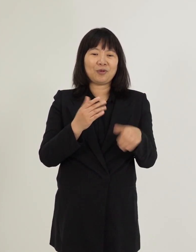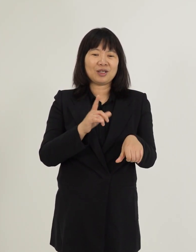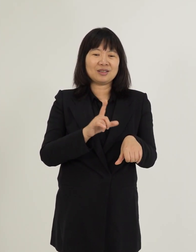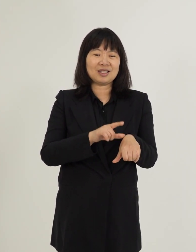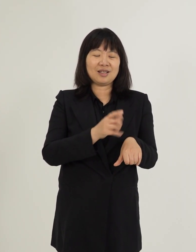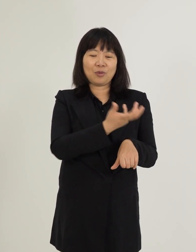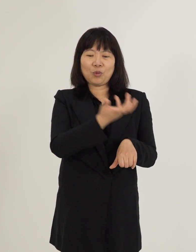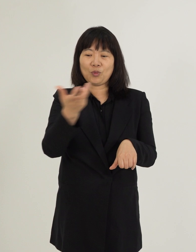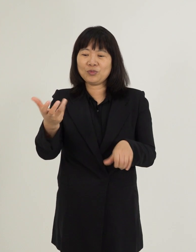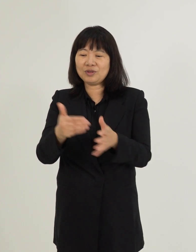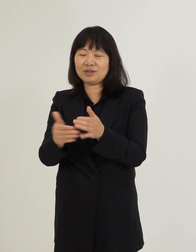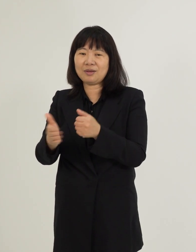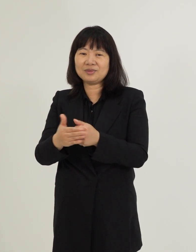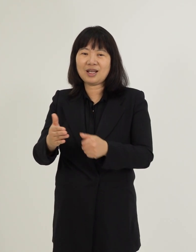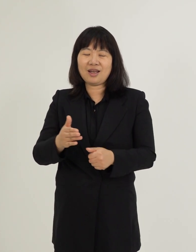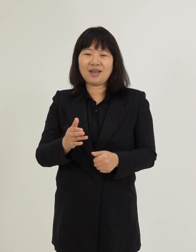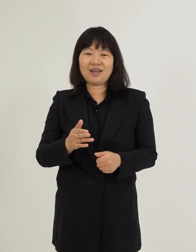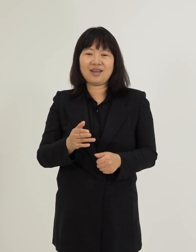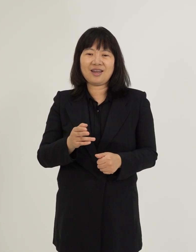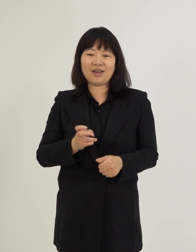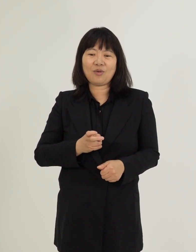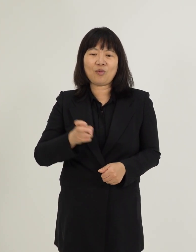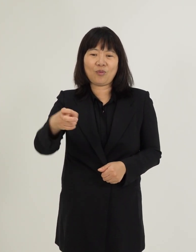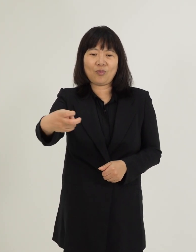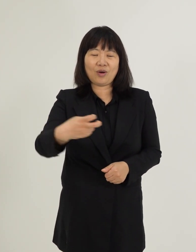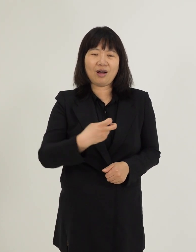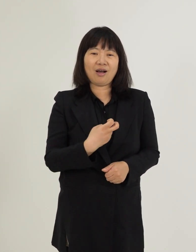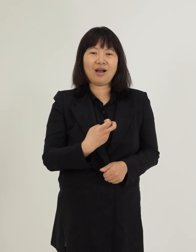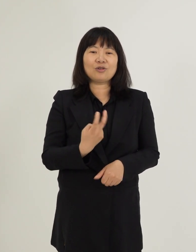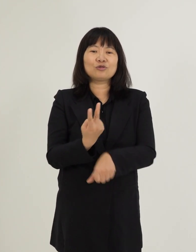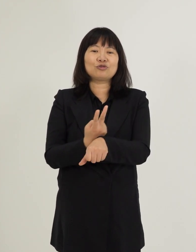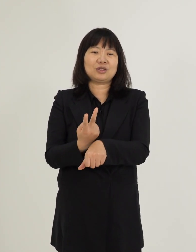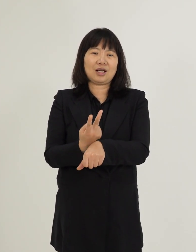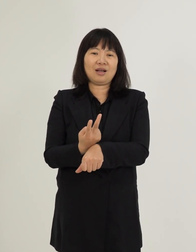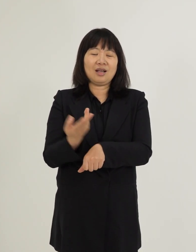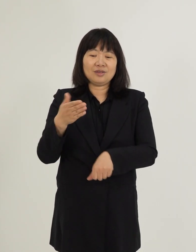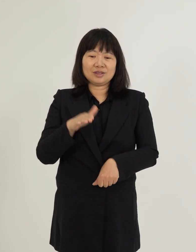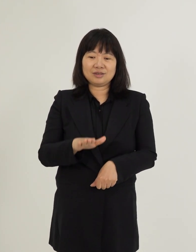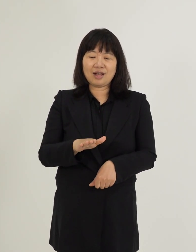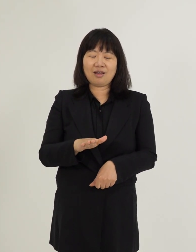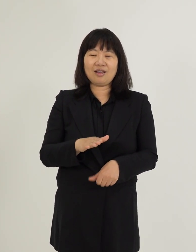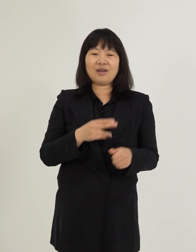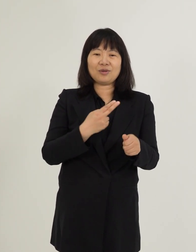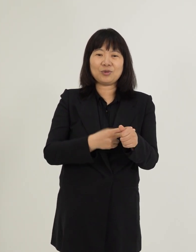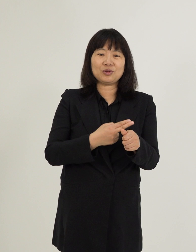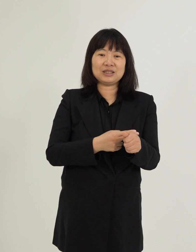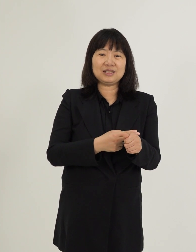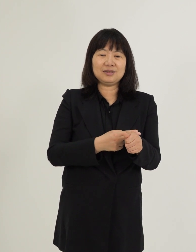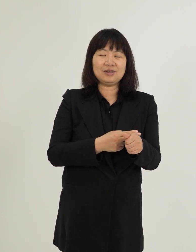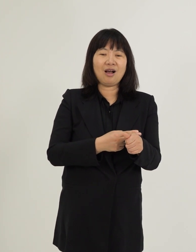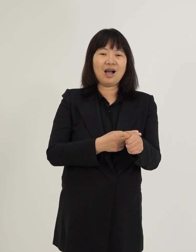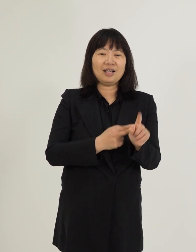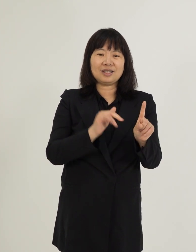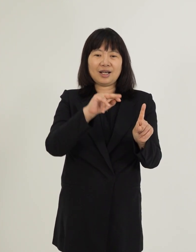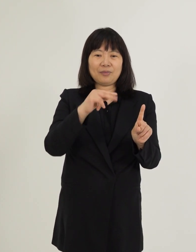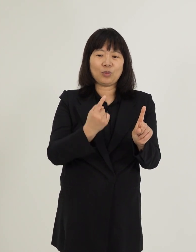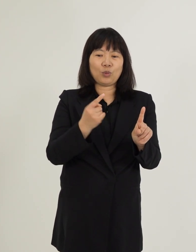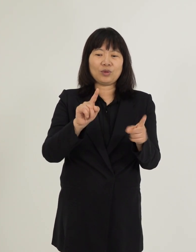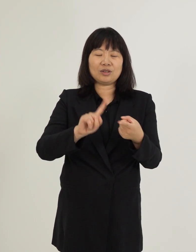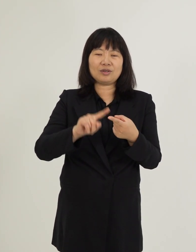왕복 2시간이에요. 근데 이 결정을 누구도 어떤 교수님들도 반대하지 않았어요.